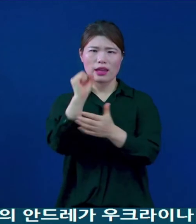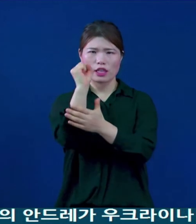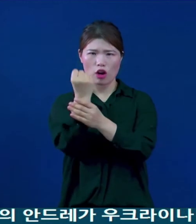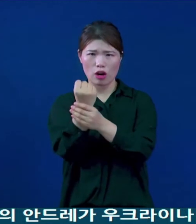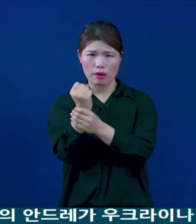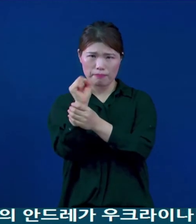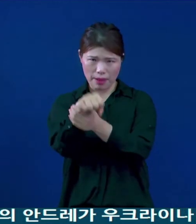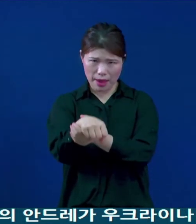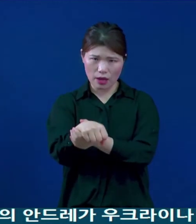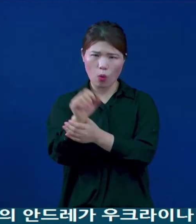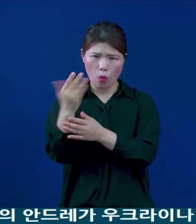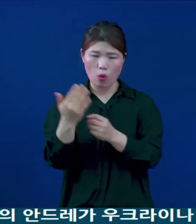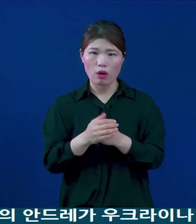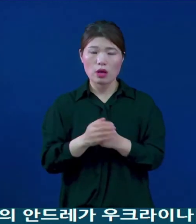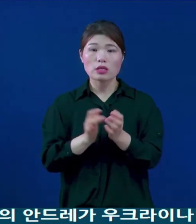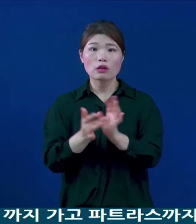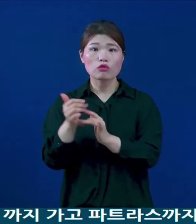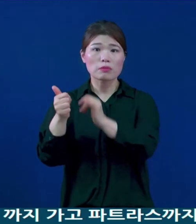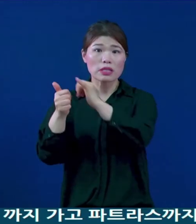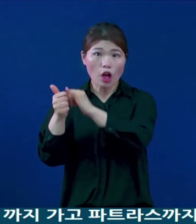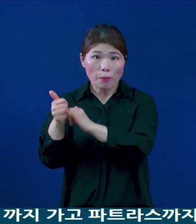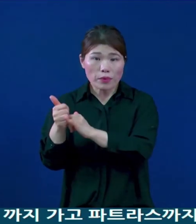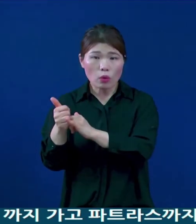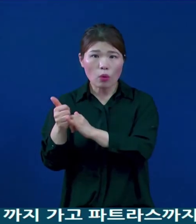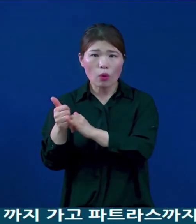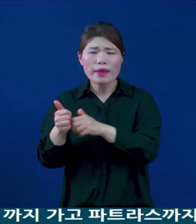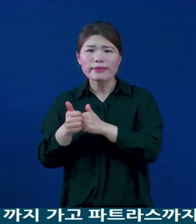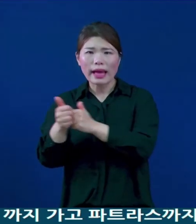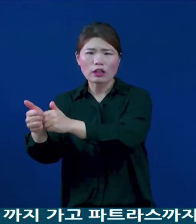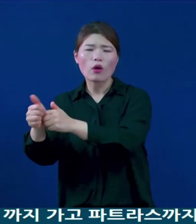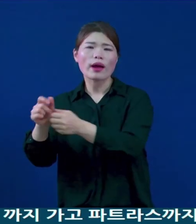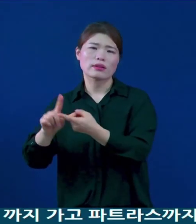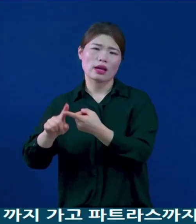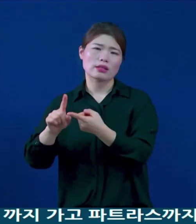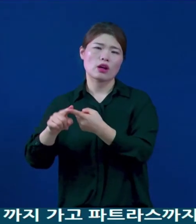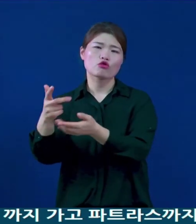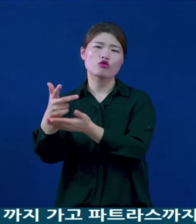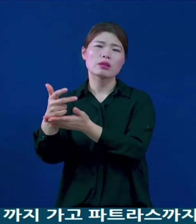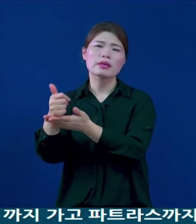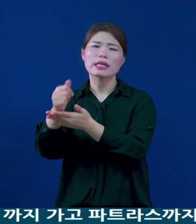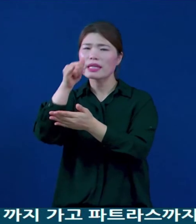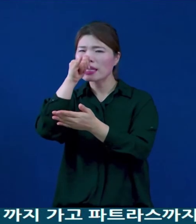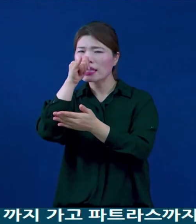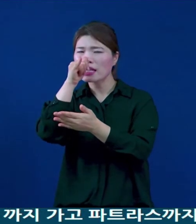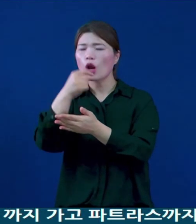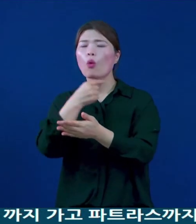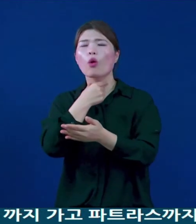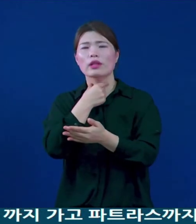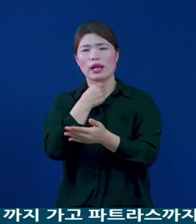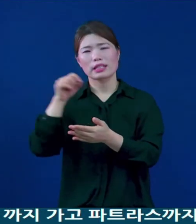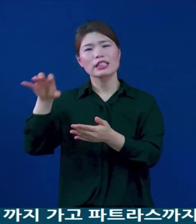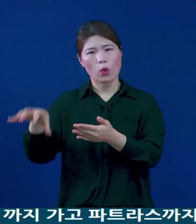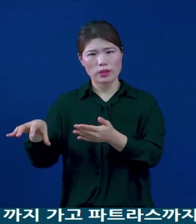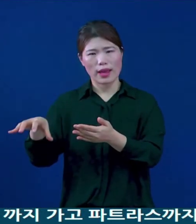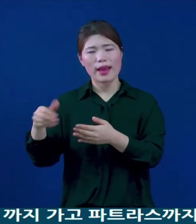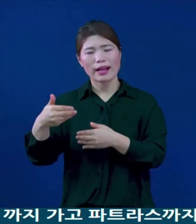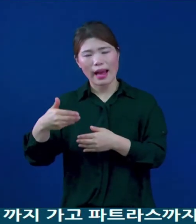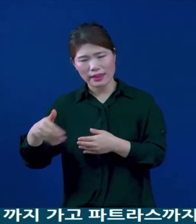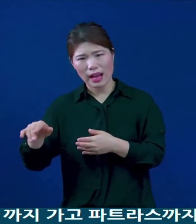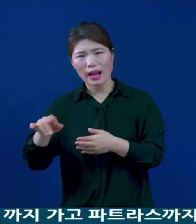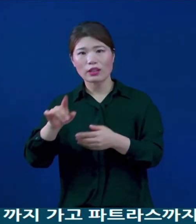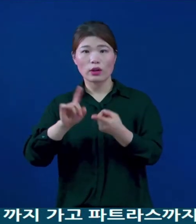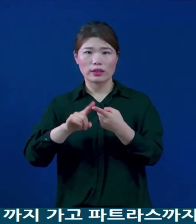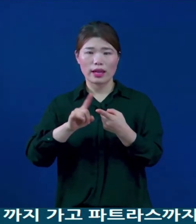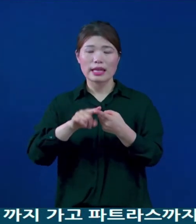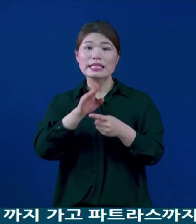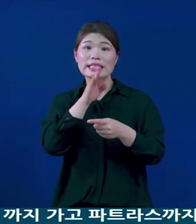예수를 섬기려면 예수를 따르고, 예수를 따르는 것은 그가 있기를 원하는 곳에 가 있는 것이다. 이 진리를